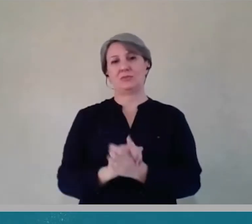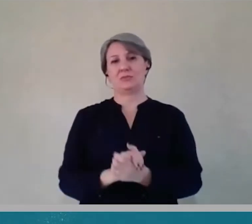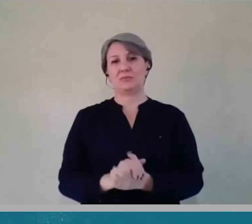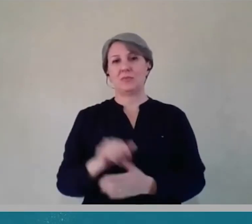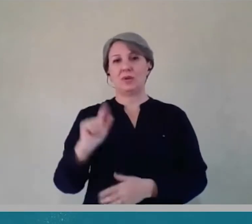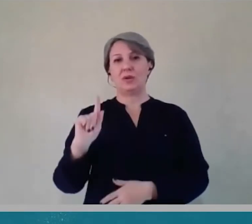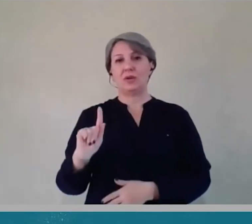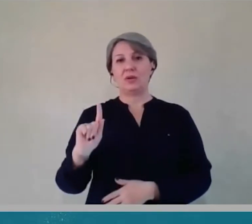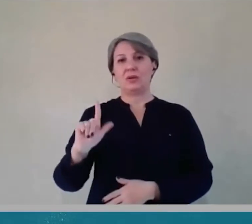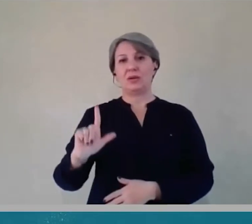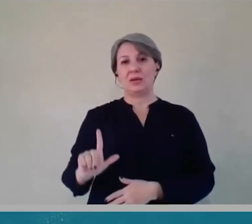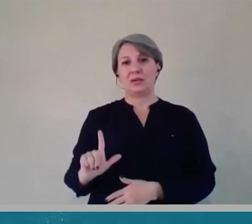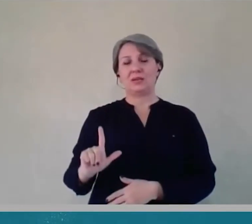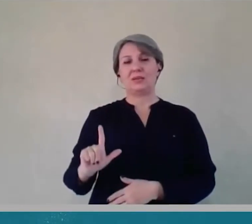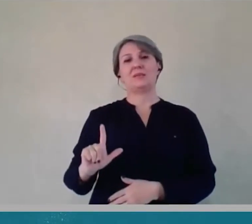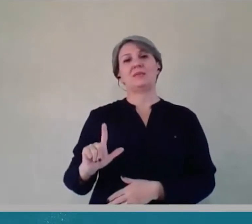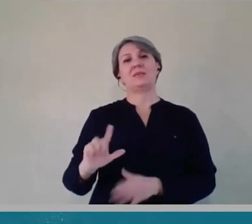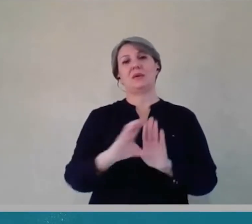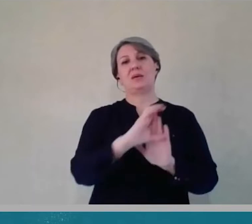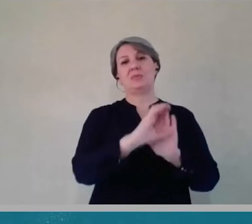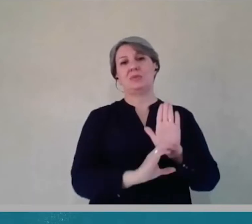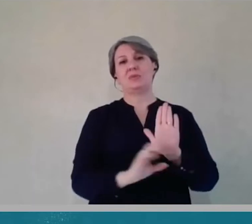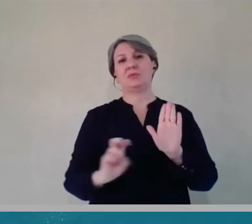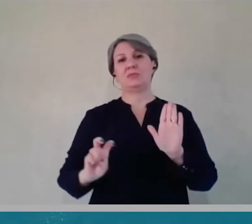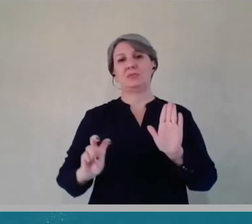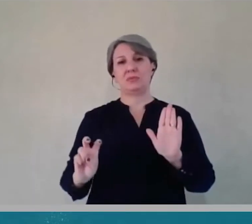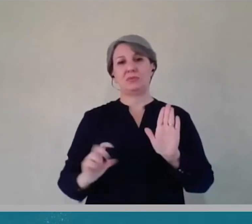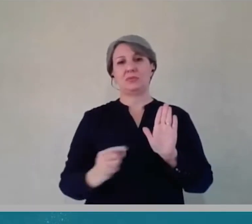versículo 16.